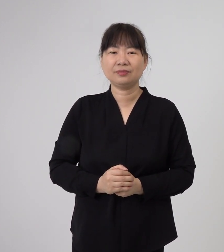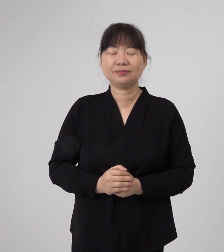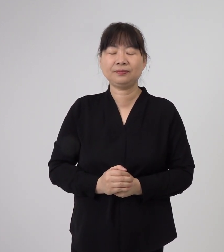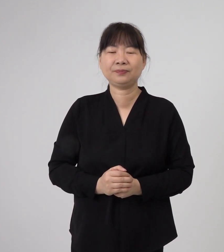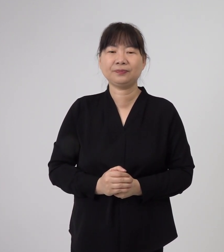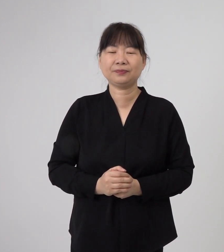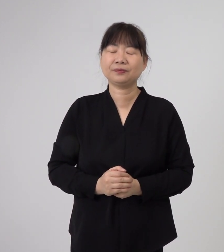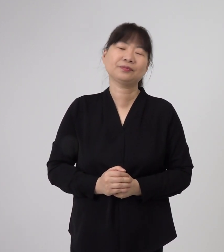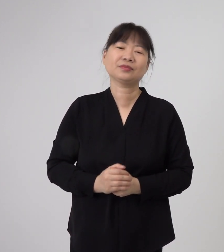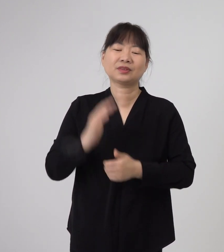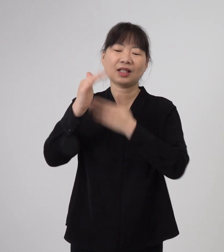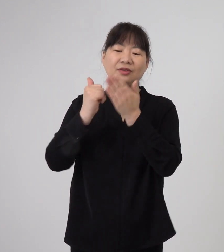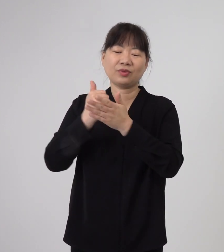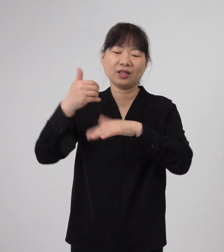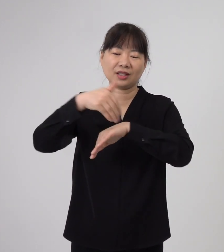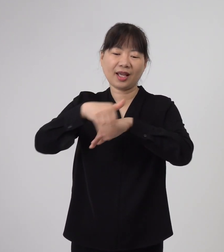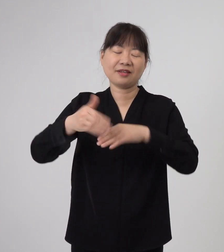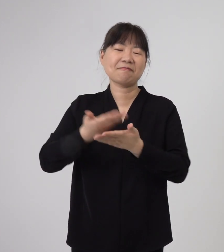저렇게 바뀌었다